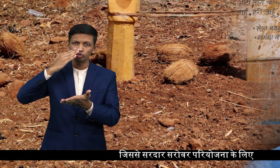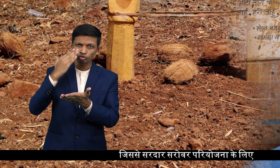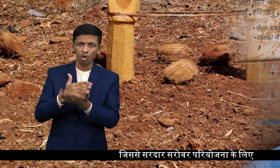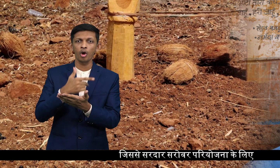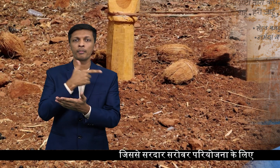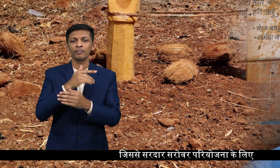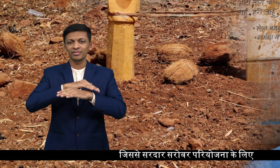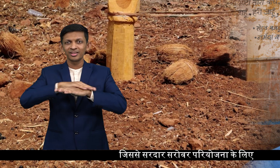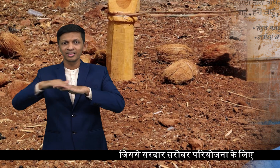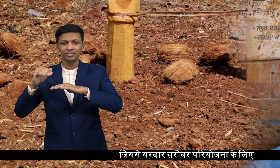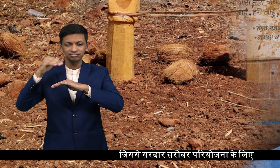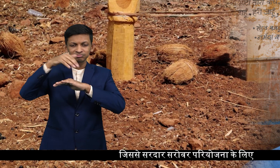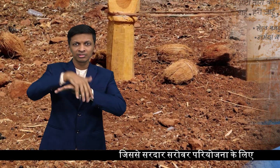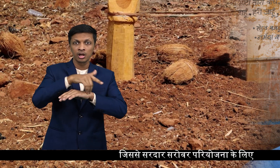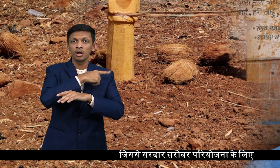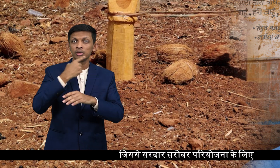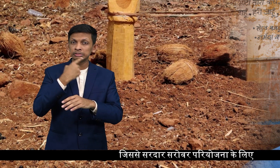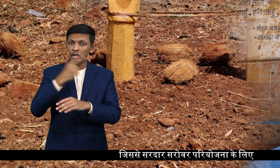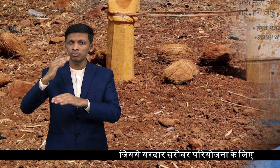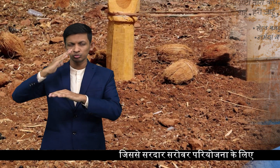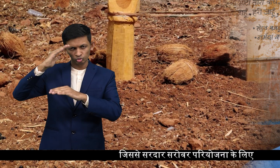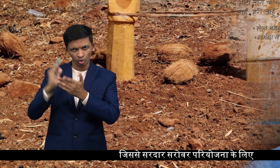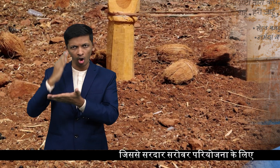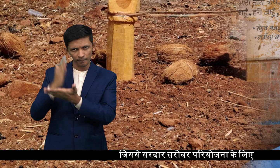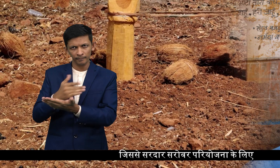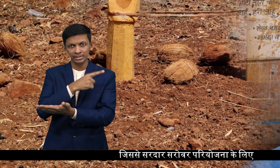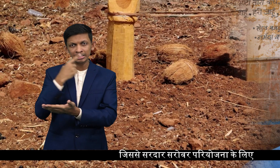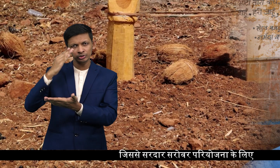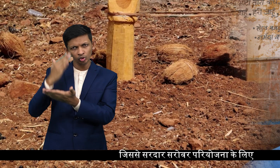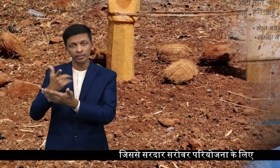जिससे सरदार सरोवर परियोजना के लिए